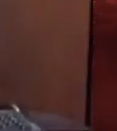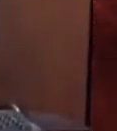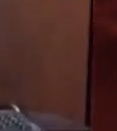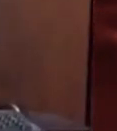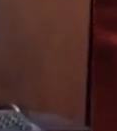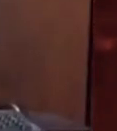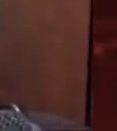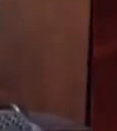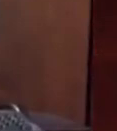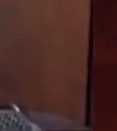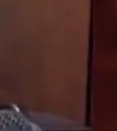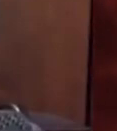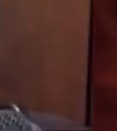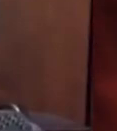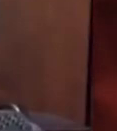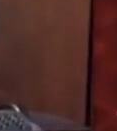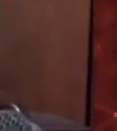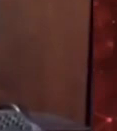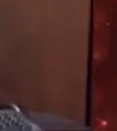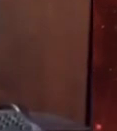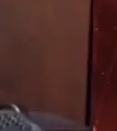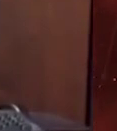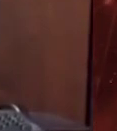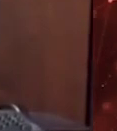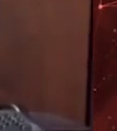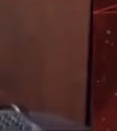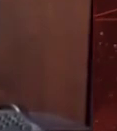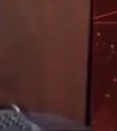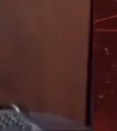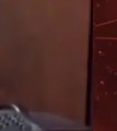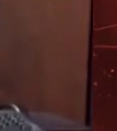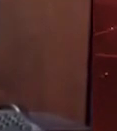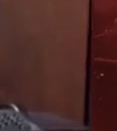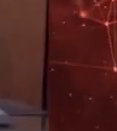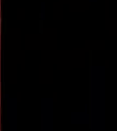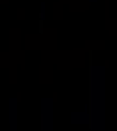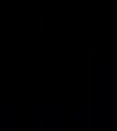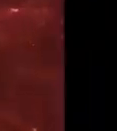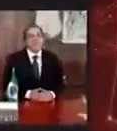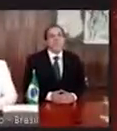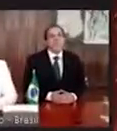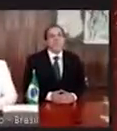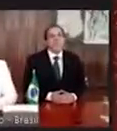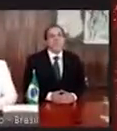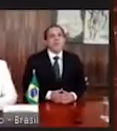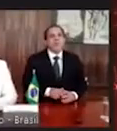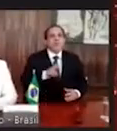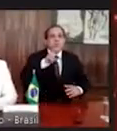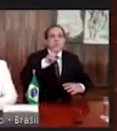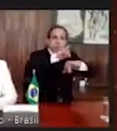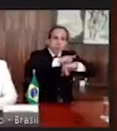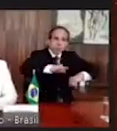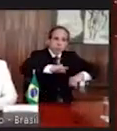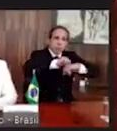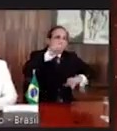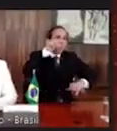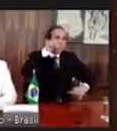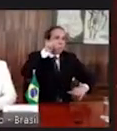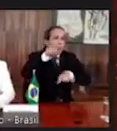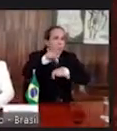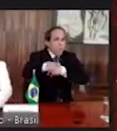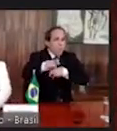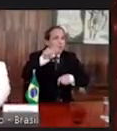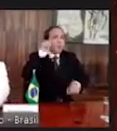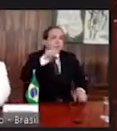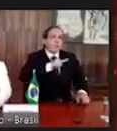rurais latino-americanas e caribenhas no contexto da pandemia, como parte da 5ª edição da